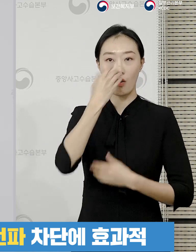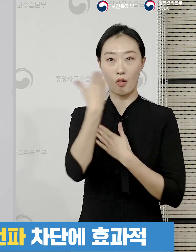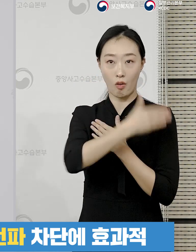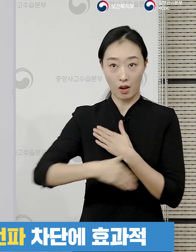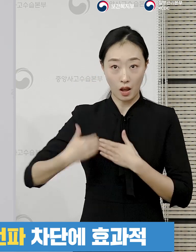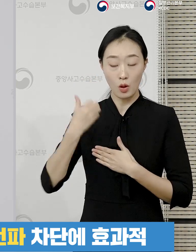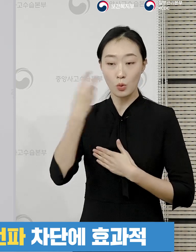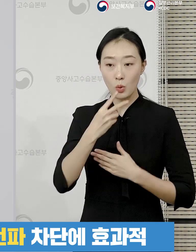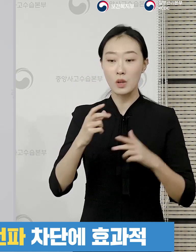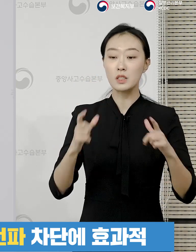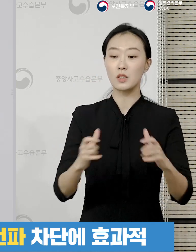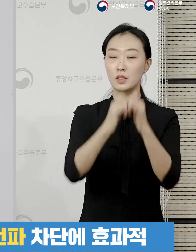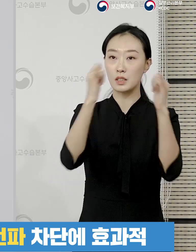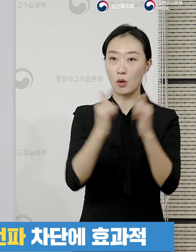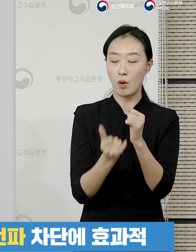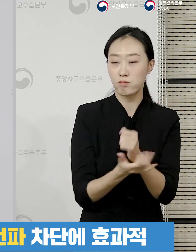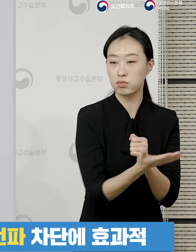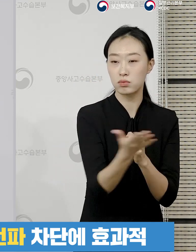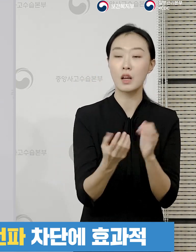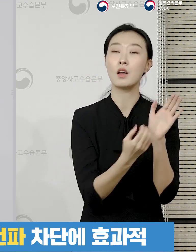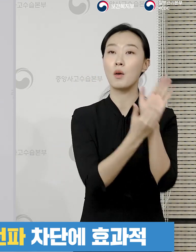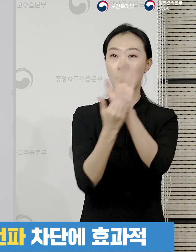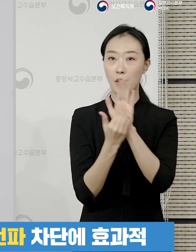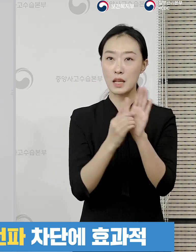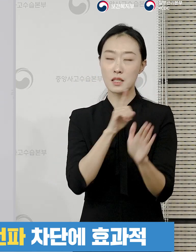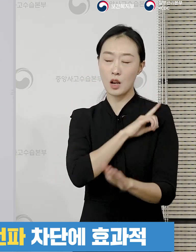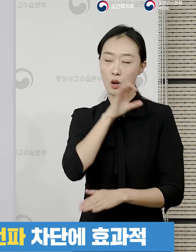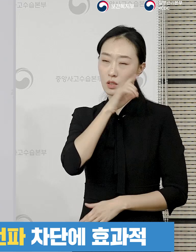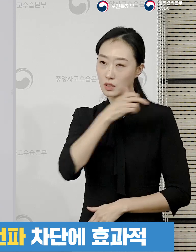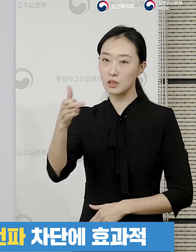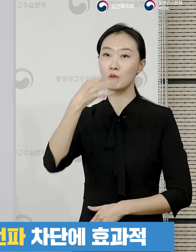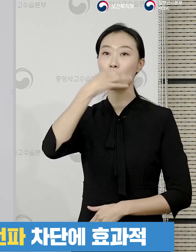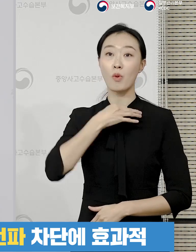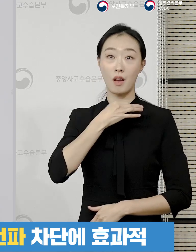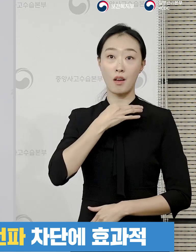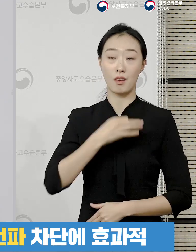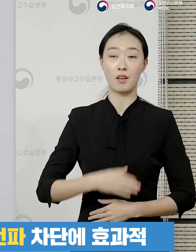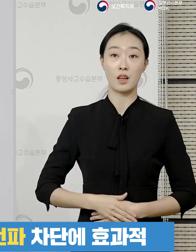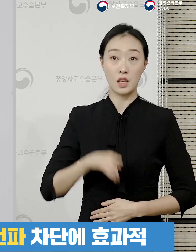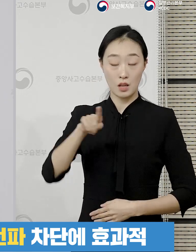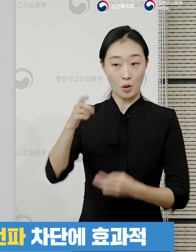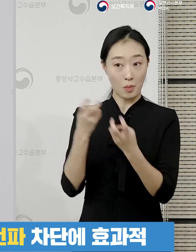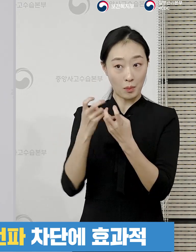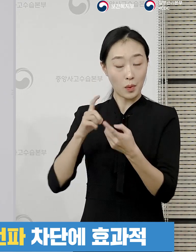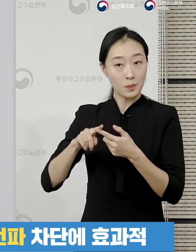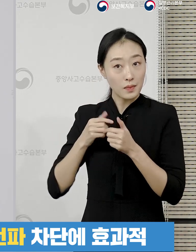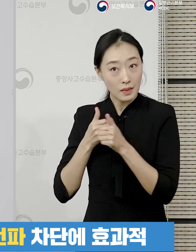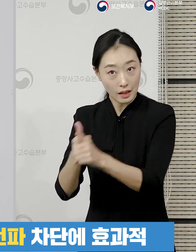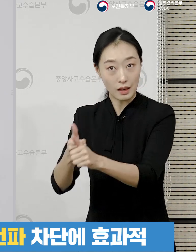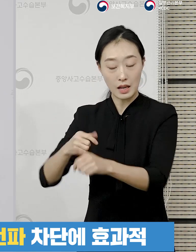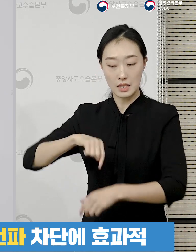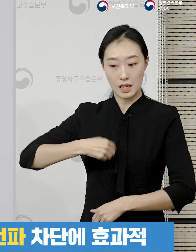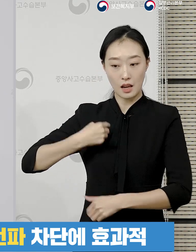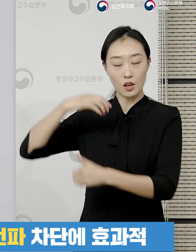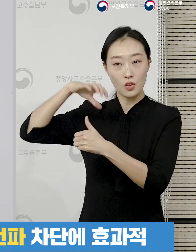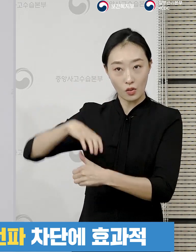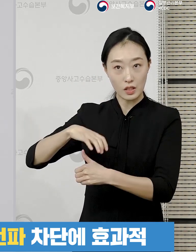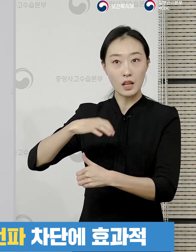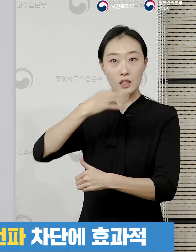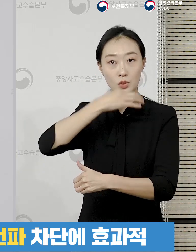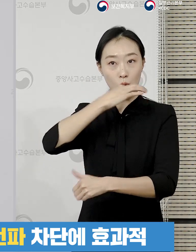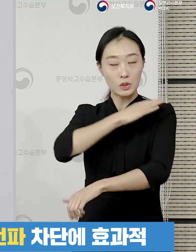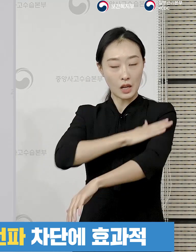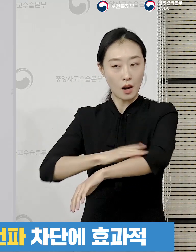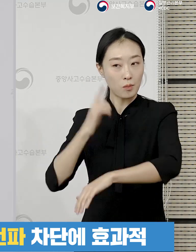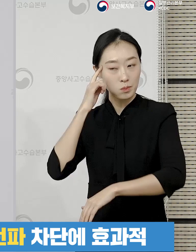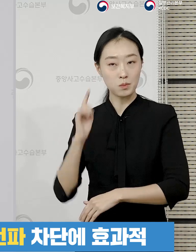물론 지역사회의 전파를 차단할 수 있는 가장 효과적인 수단입니다. 이러한 조치들을 통해 자가격리의 실효성이